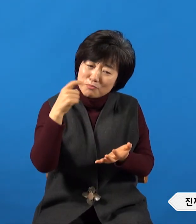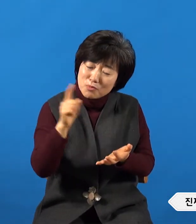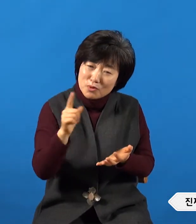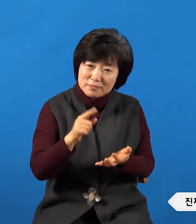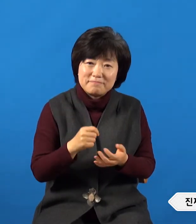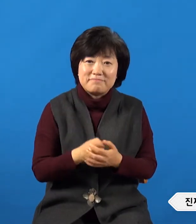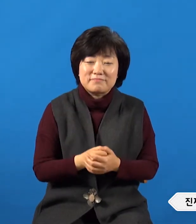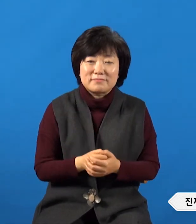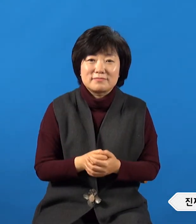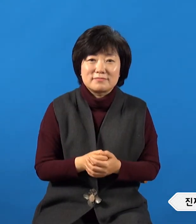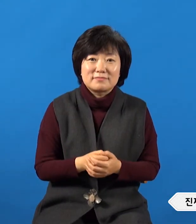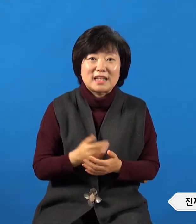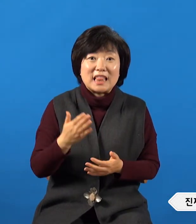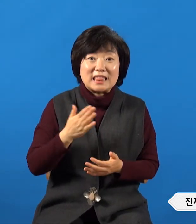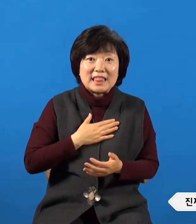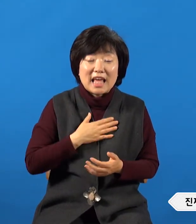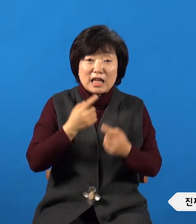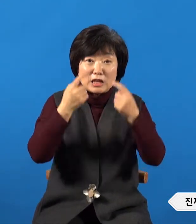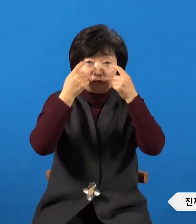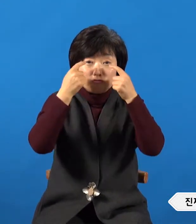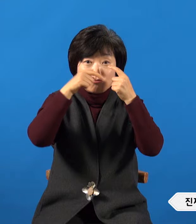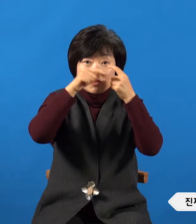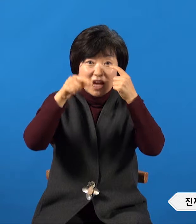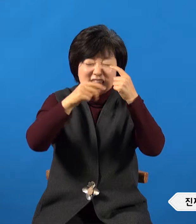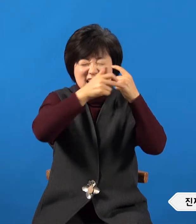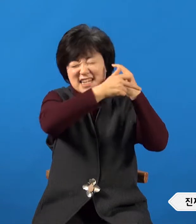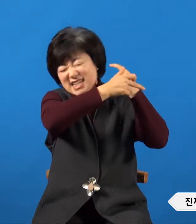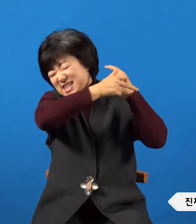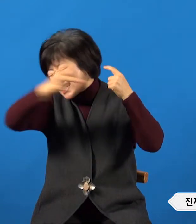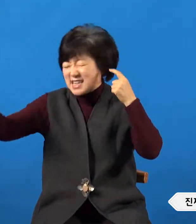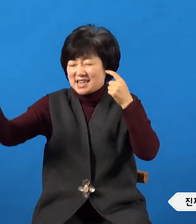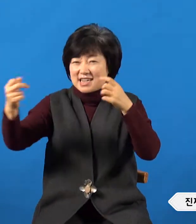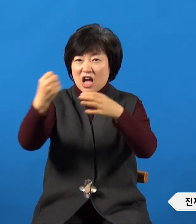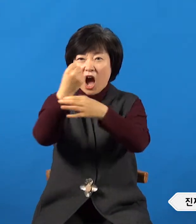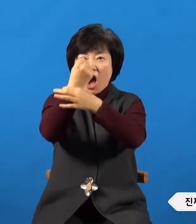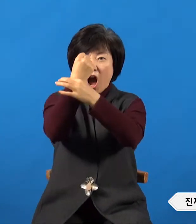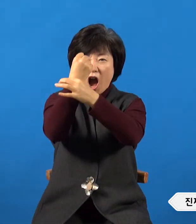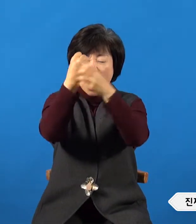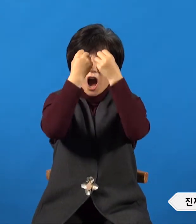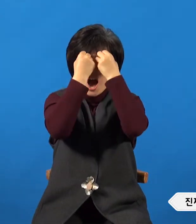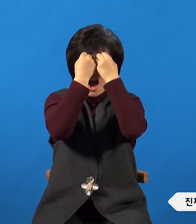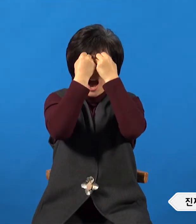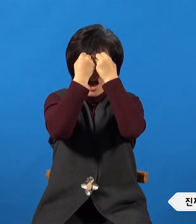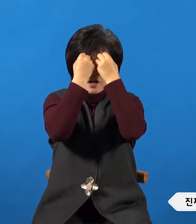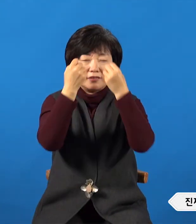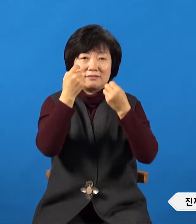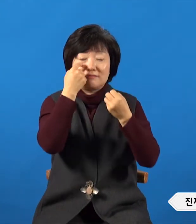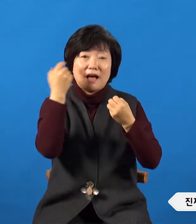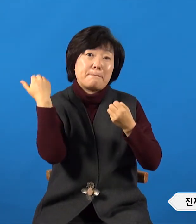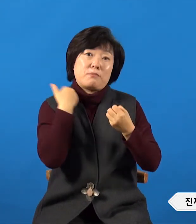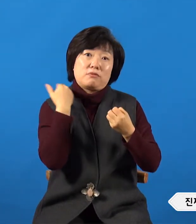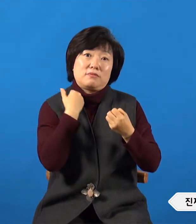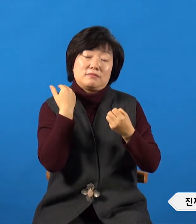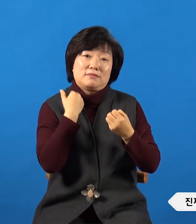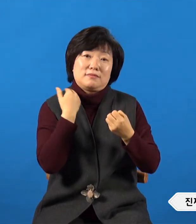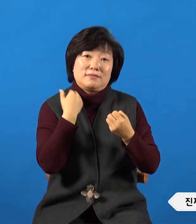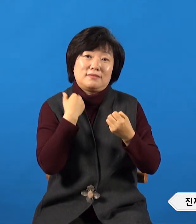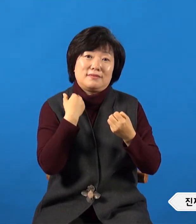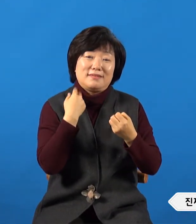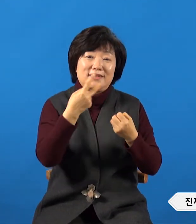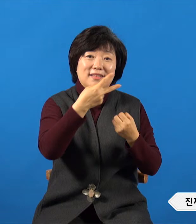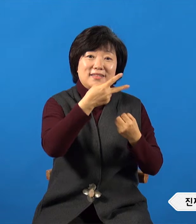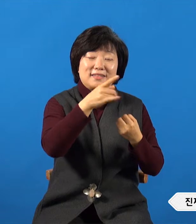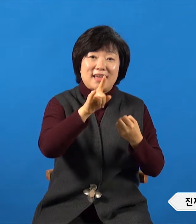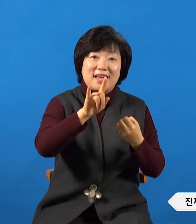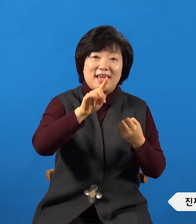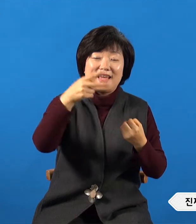설명하면 이렇게 이야기해 봅니다. 내 눈에 있는 대들보는 보지 못하면서. 대들보하면